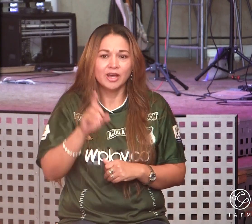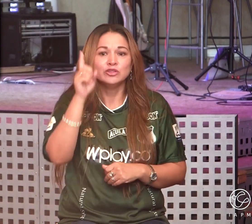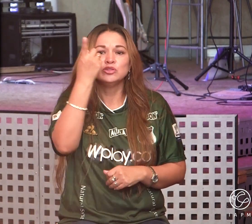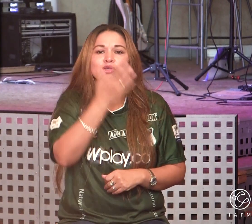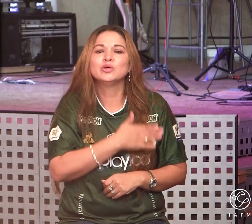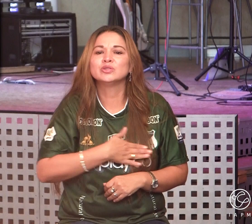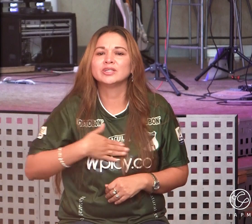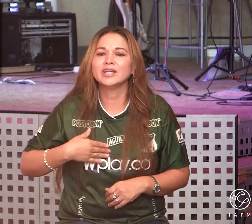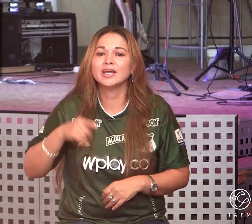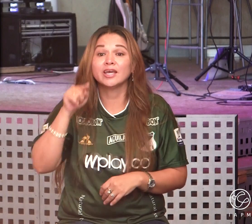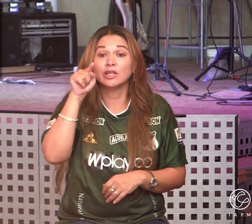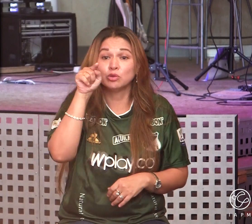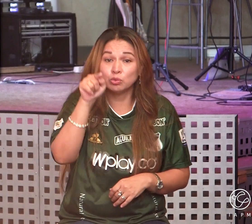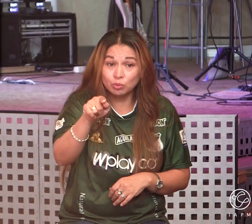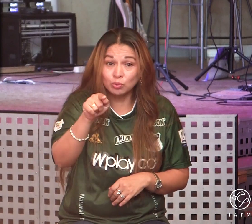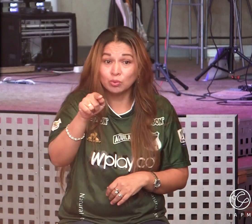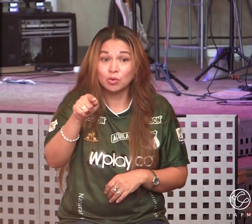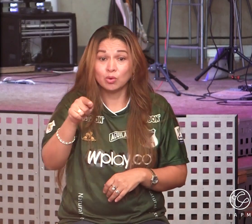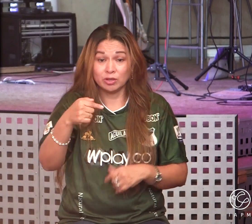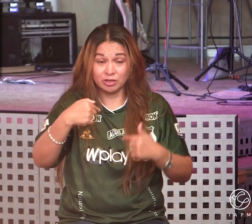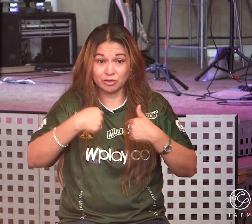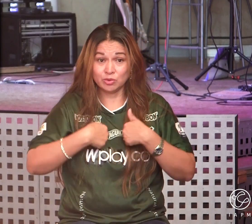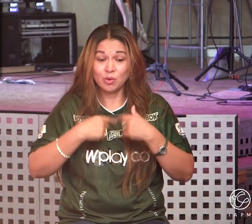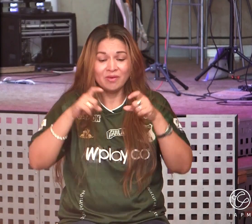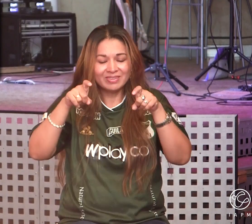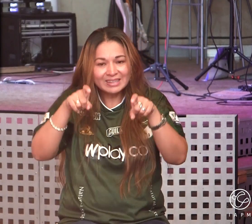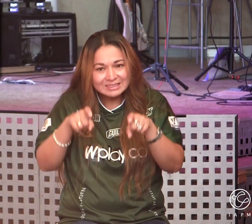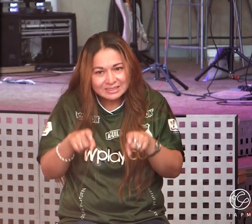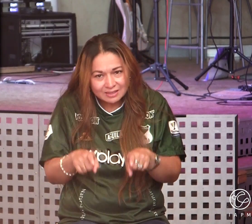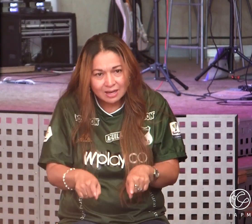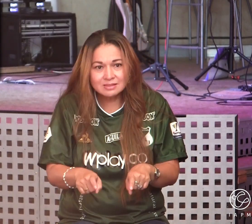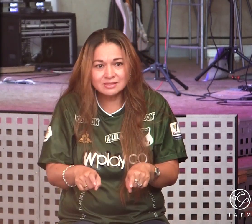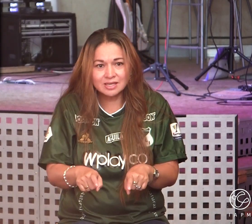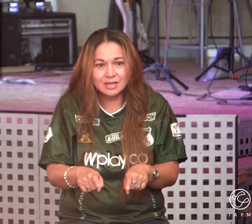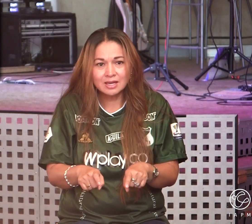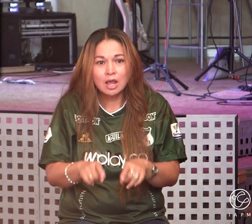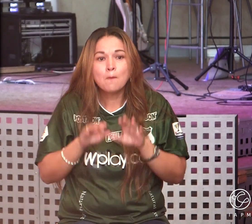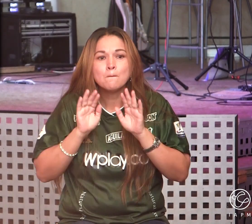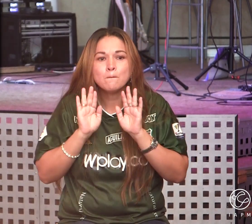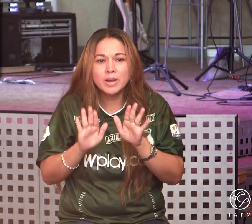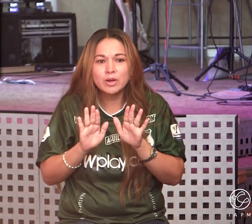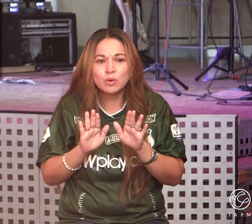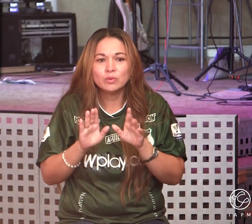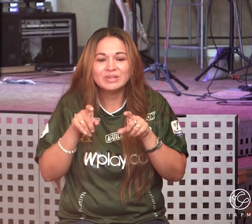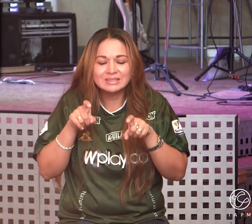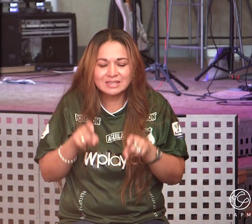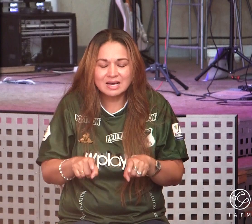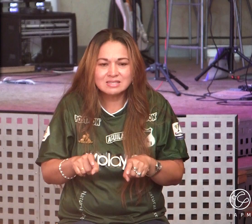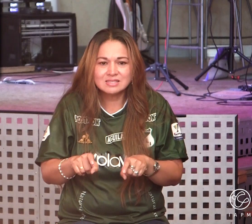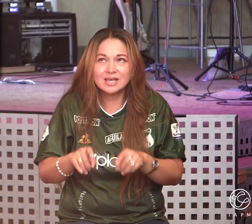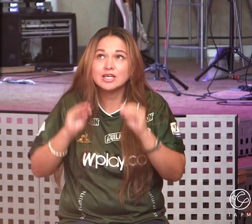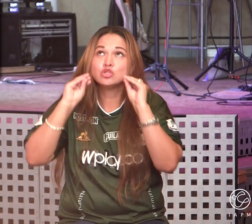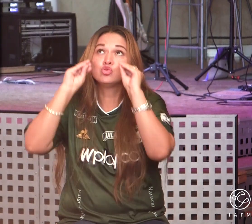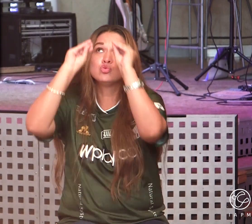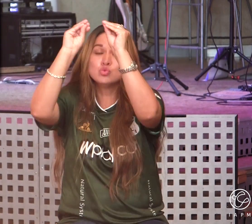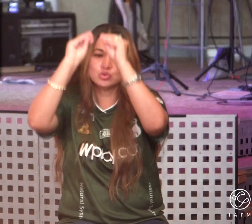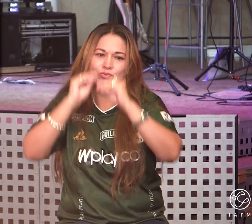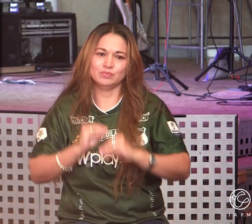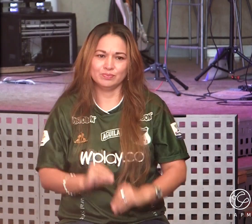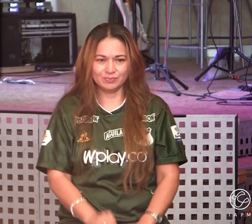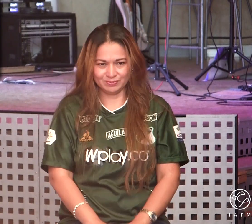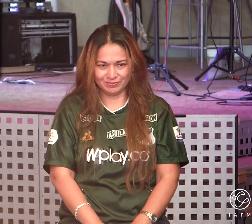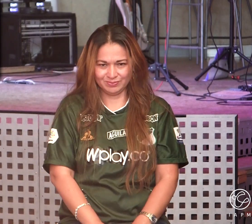la primera gran declaración del capítulo 2 de Génesis. Y es una primera verdad importante para nosotros.